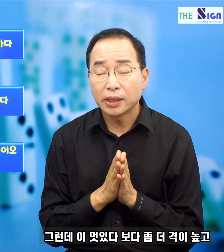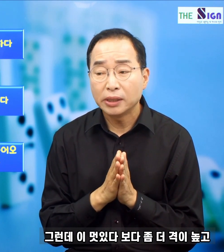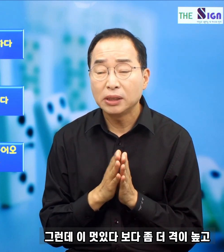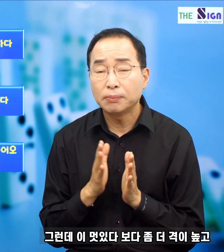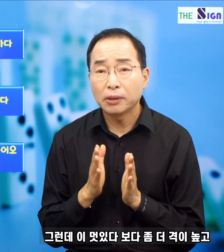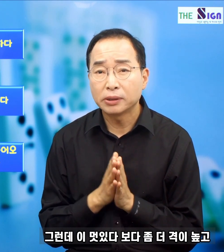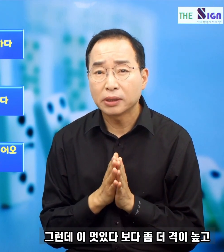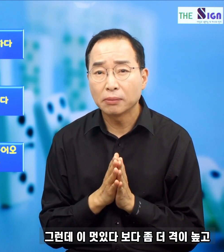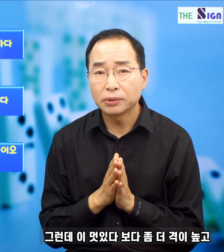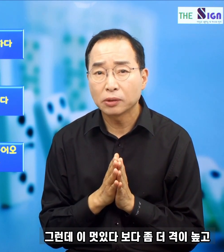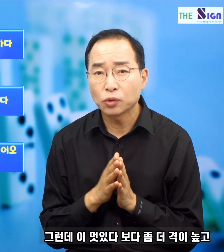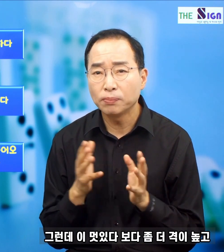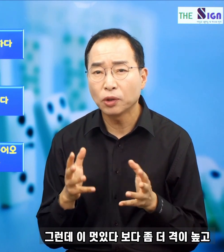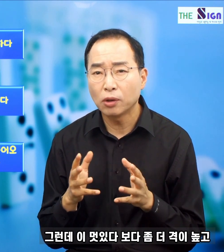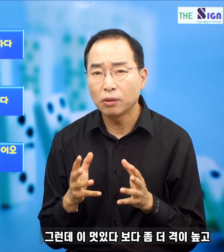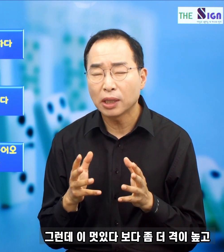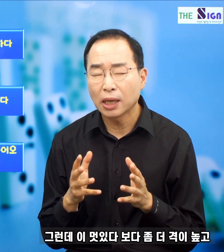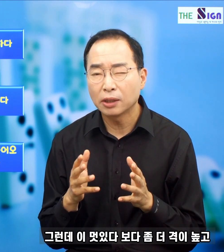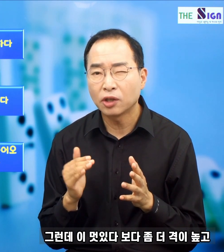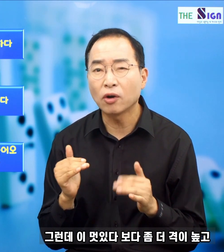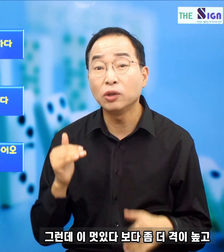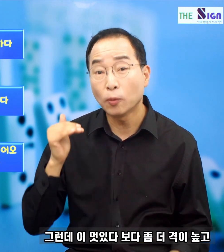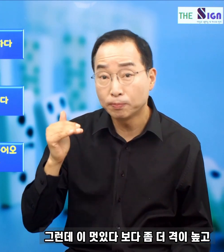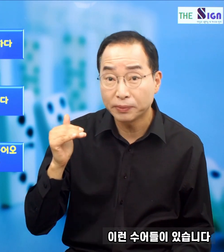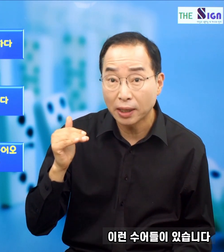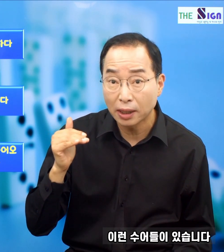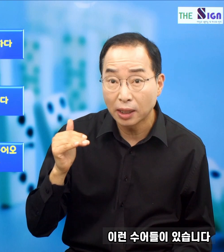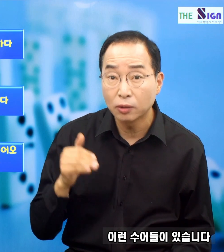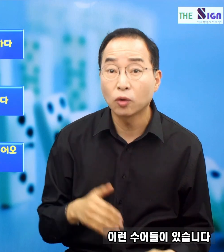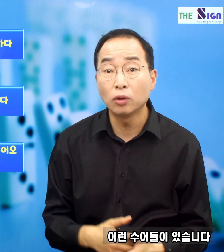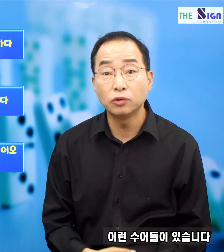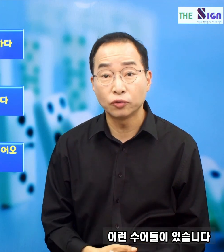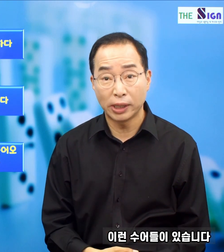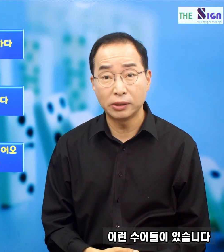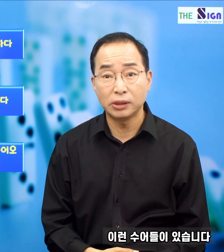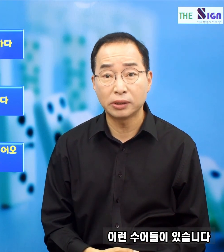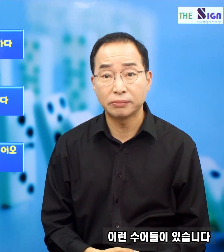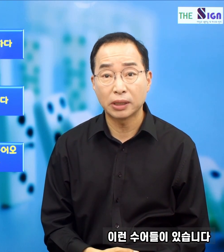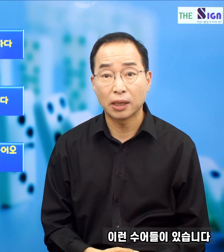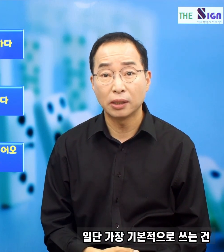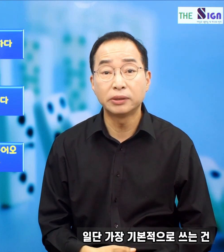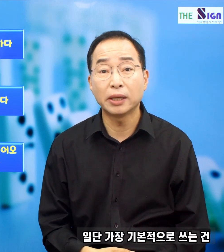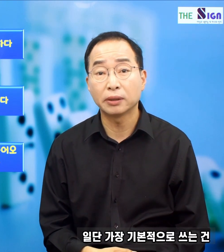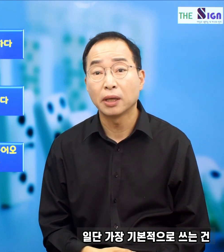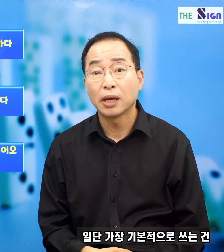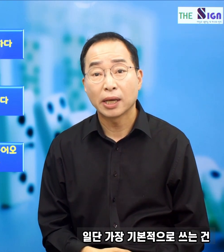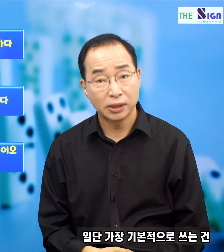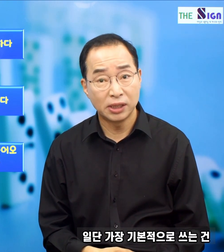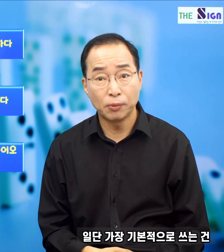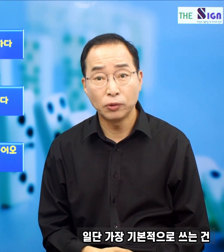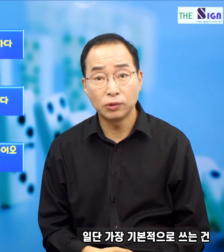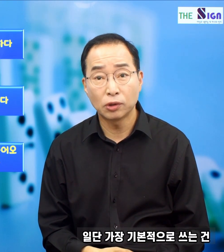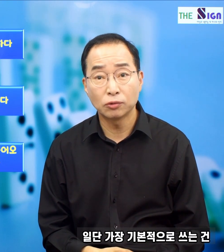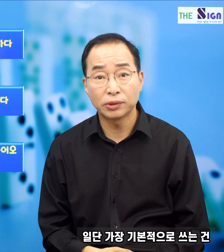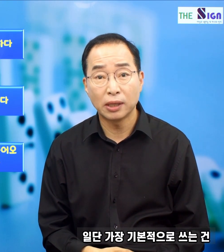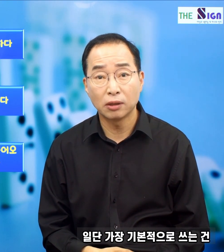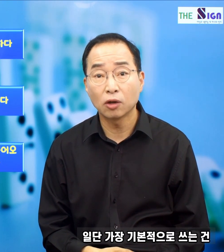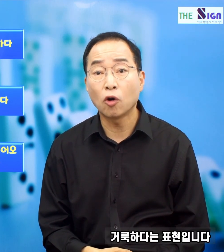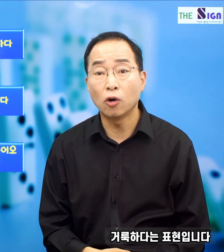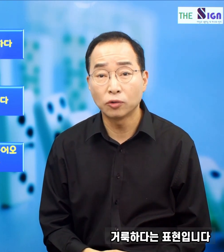이 멋있다보다 좀 더 약간 격이 높다 할까? 이런 수화들이 있습니다. 일단 가장 기본적으로 되는 건